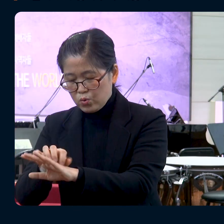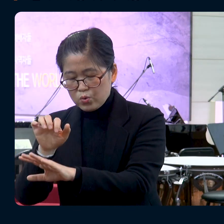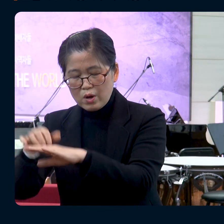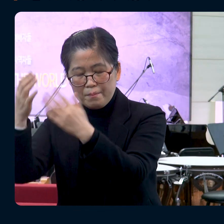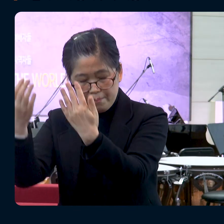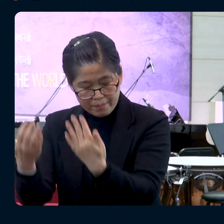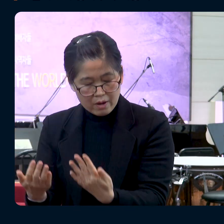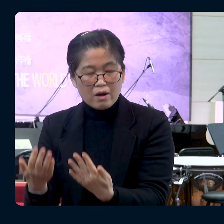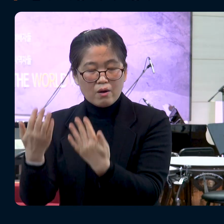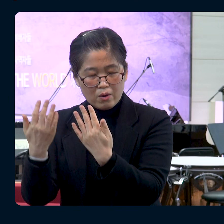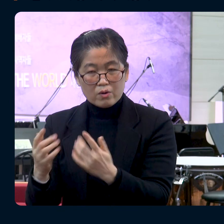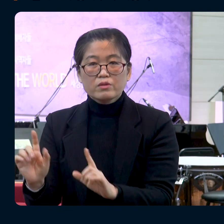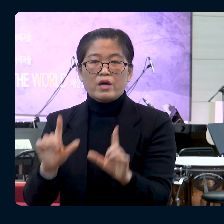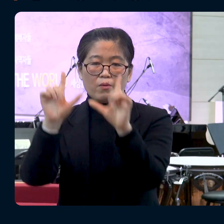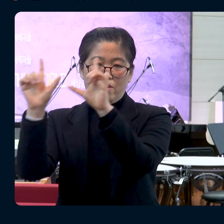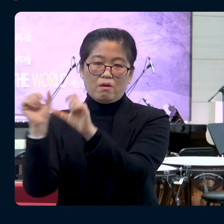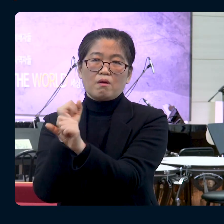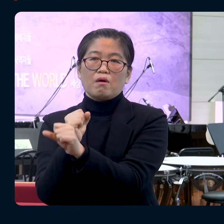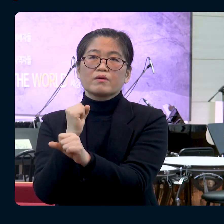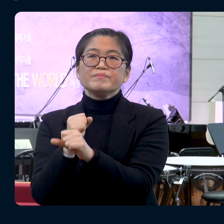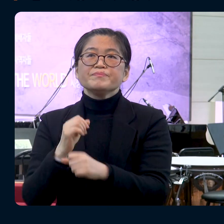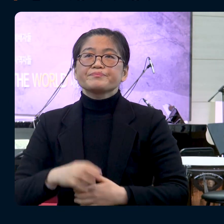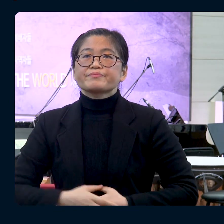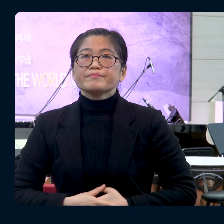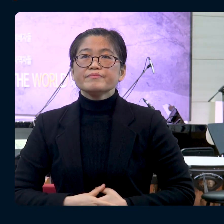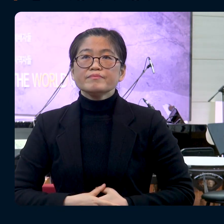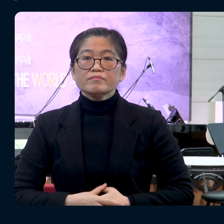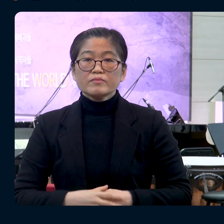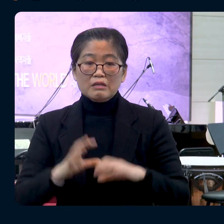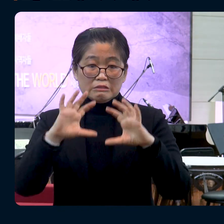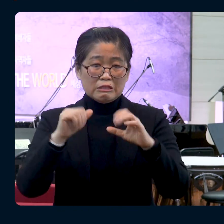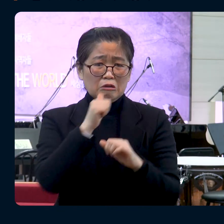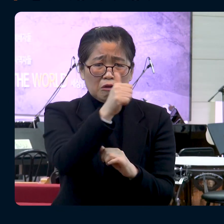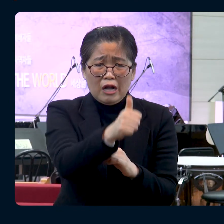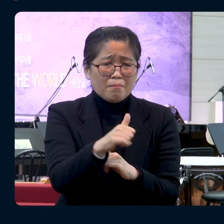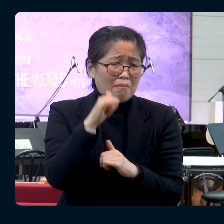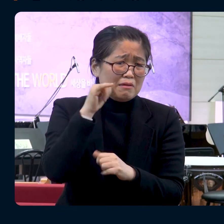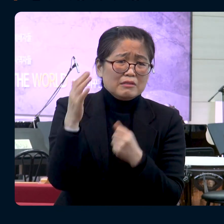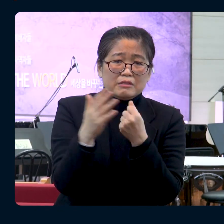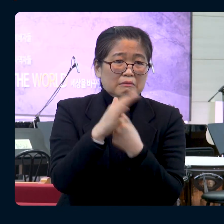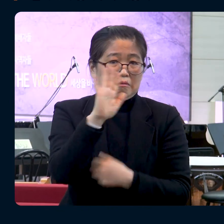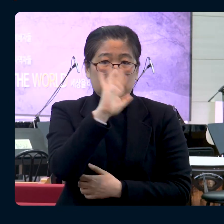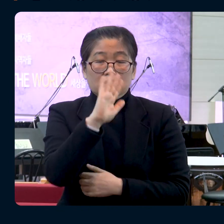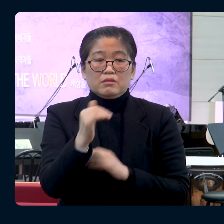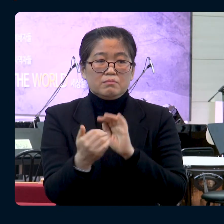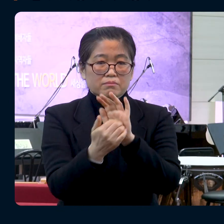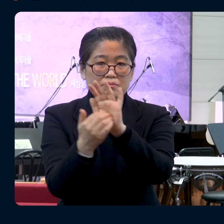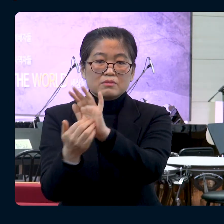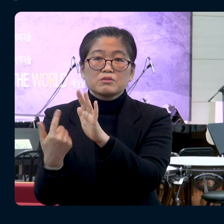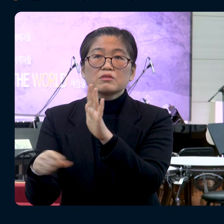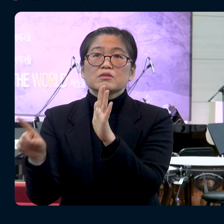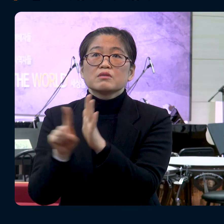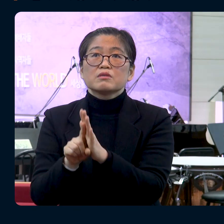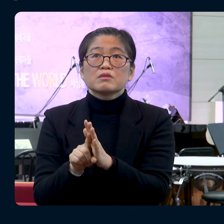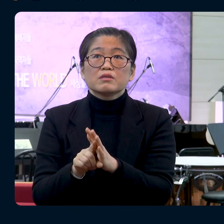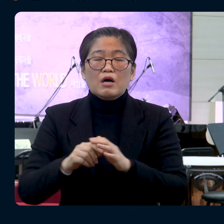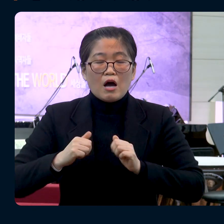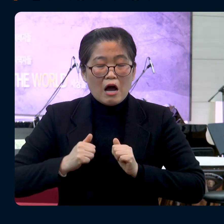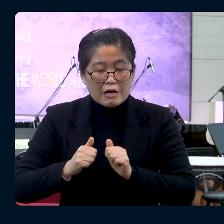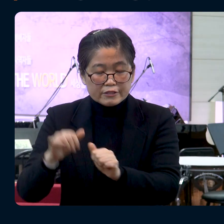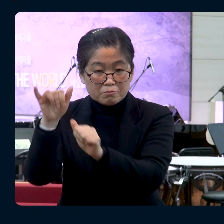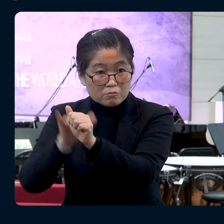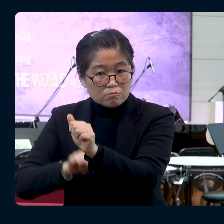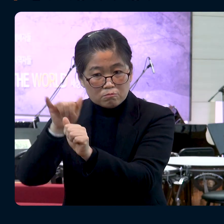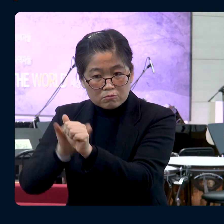거기서 훈련받고 또 그러면서 공동생활 하면서 또 계속 훈련받으면, 왜냐하면 세상으로 가면 안 되니까 저희가 정말 열심히 섬겼어요.